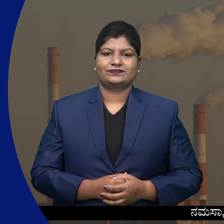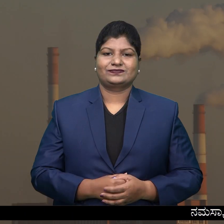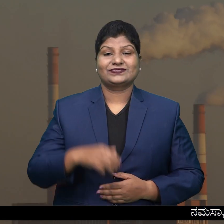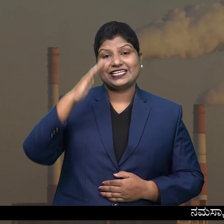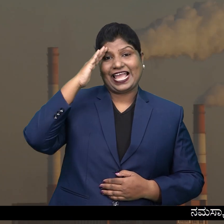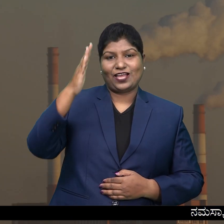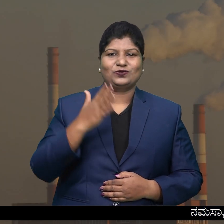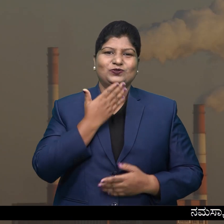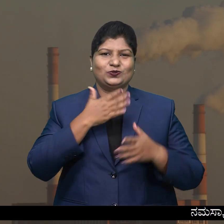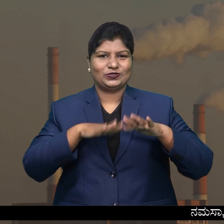ವಿದ್ಯಾರ್ಥಿಗಳೇ,